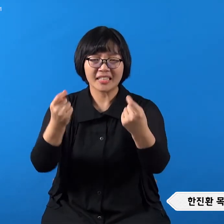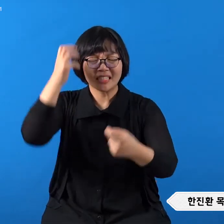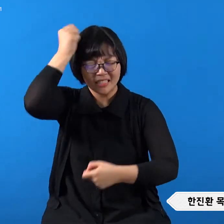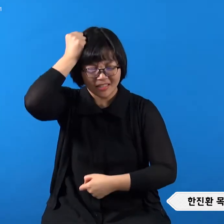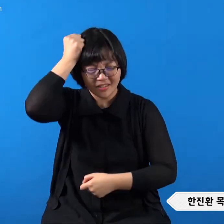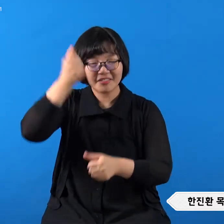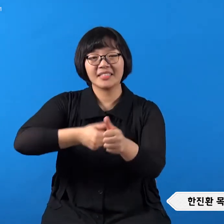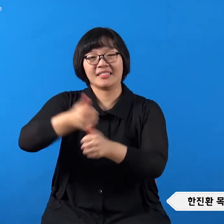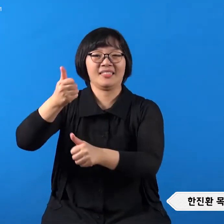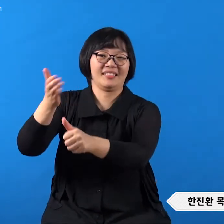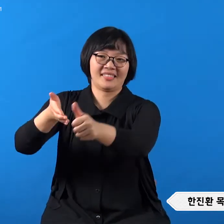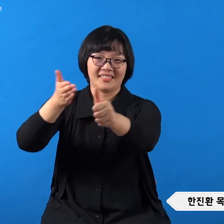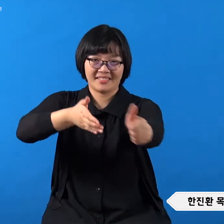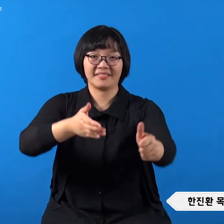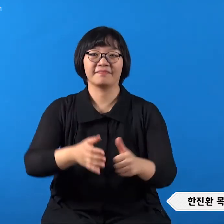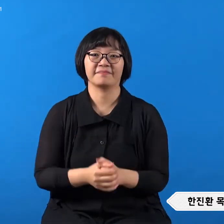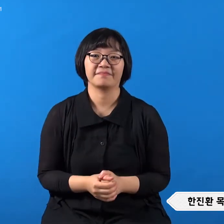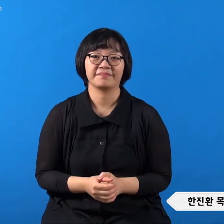됩니다.